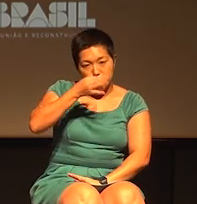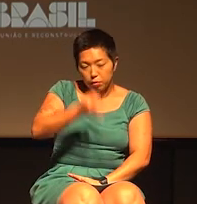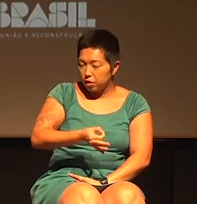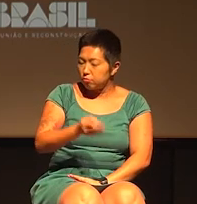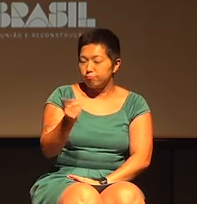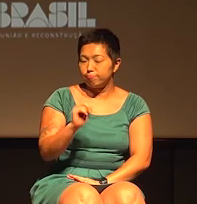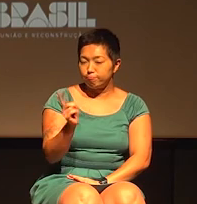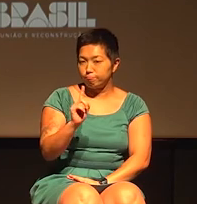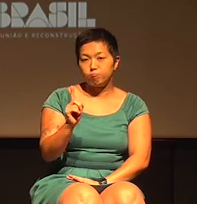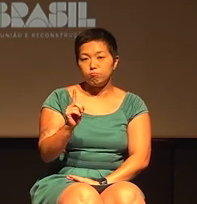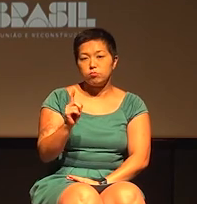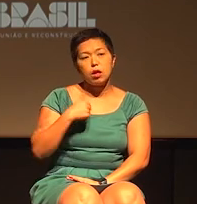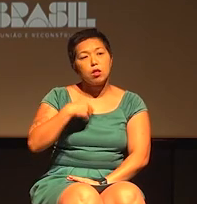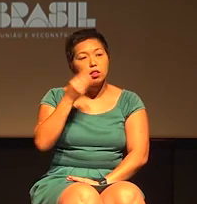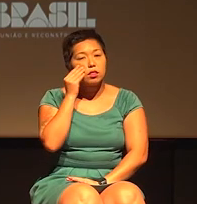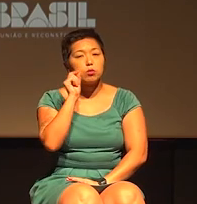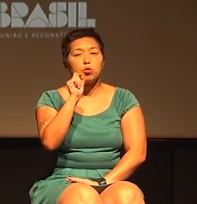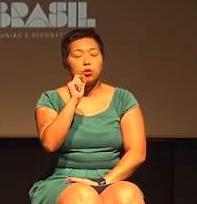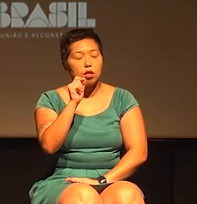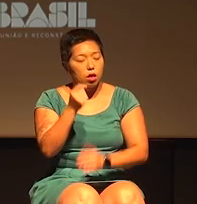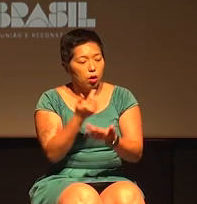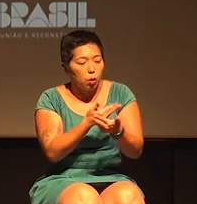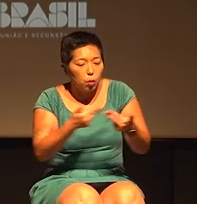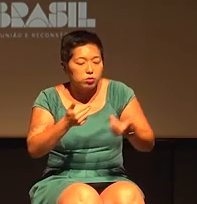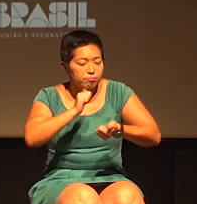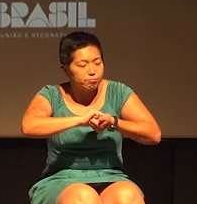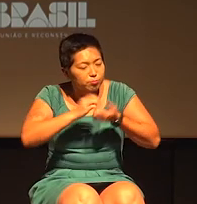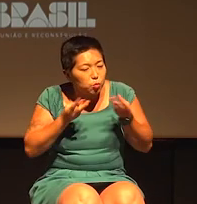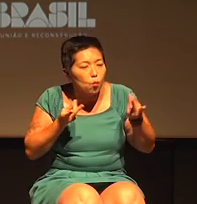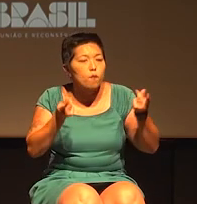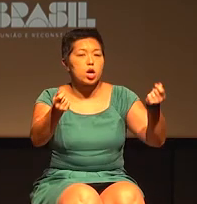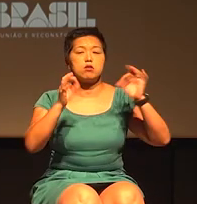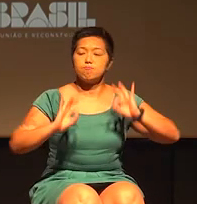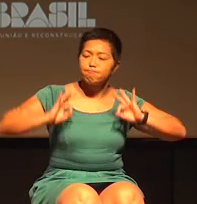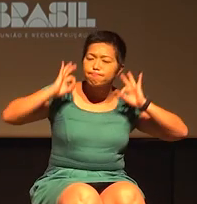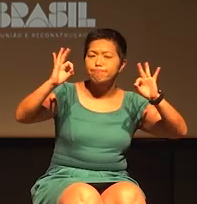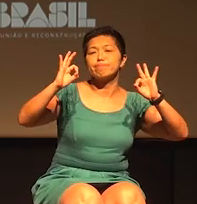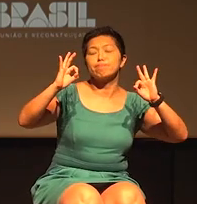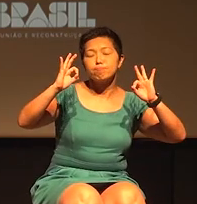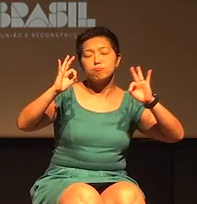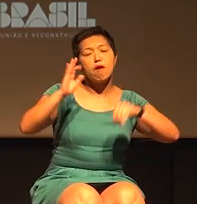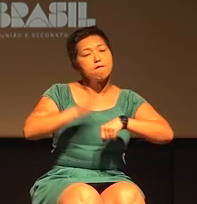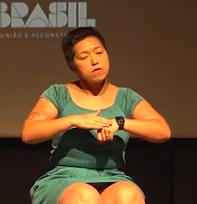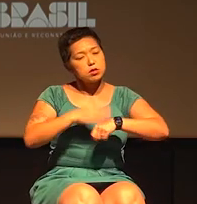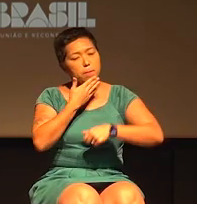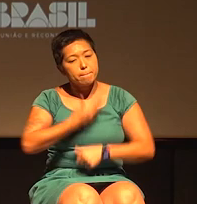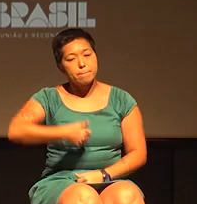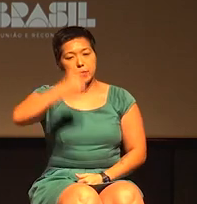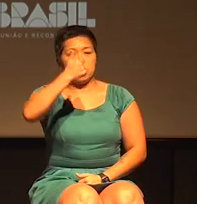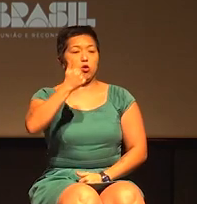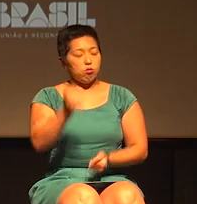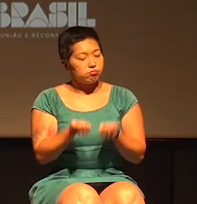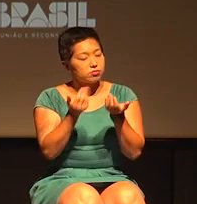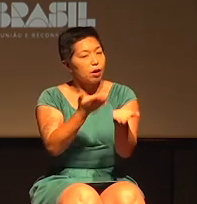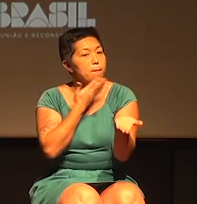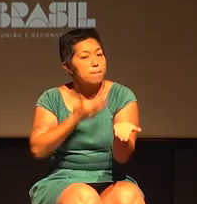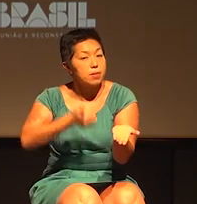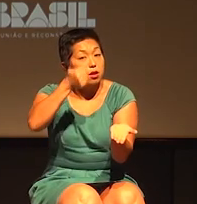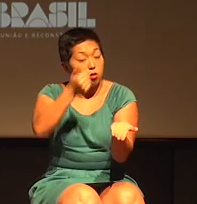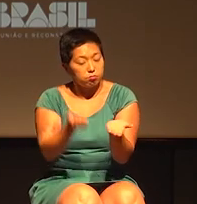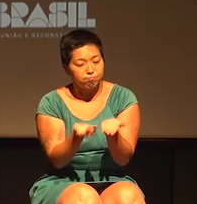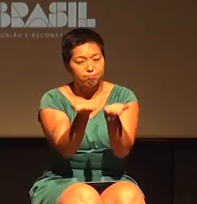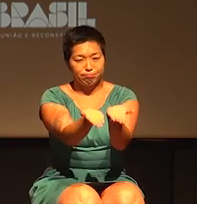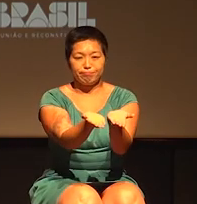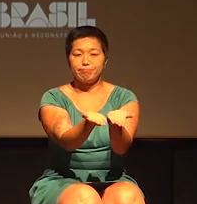procuro né de primeira cinco estrela fazer o melhor né servir o melhor né nas cozinhas né